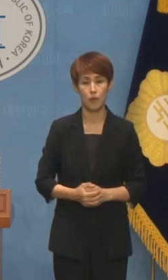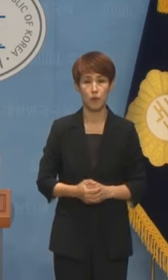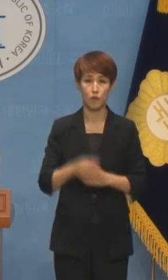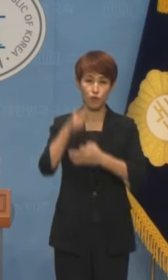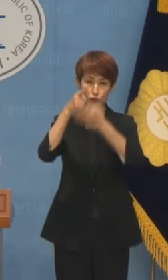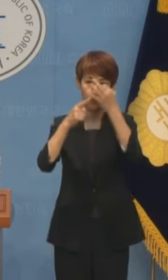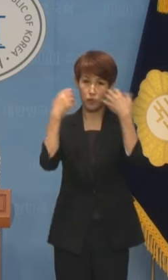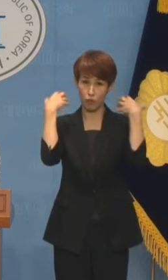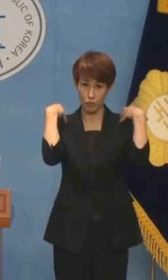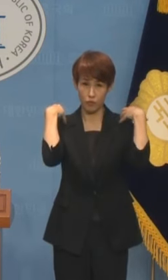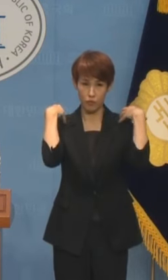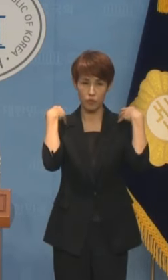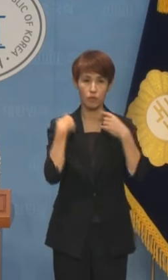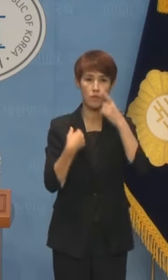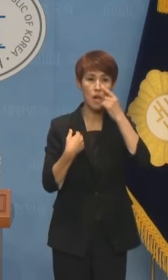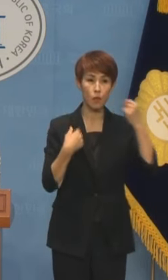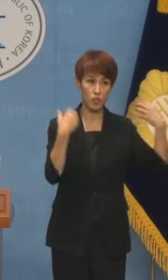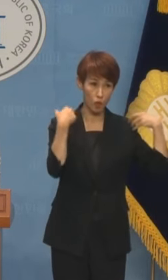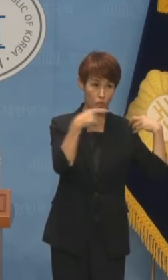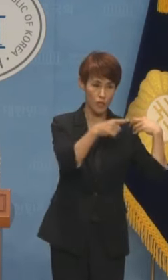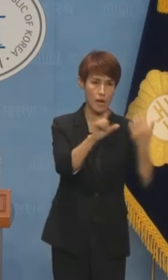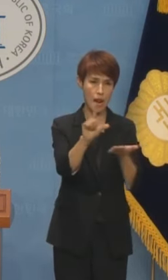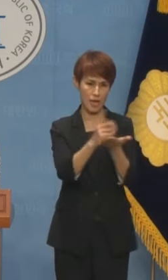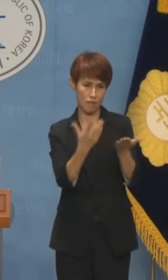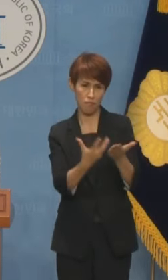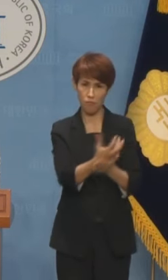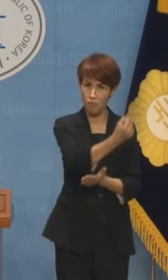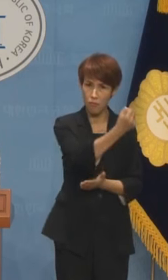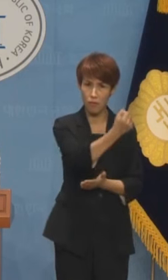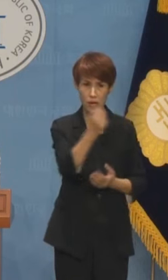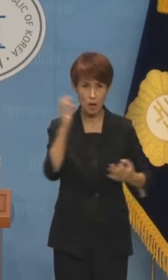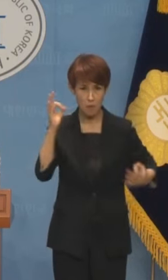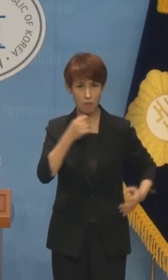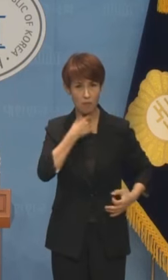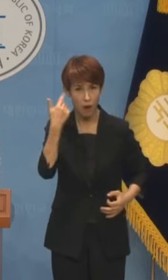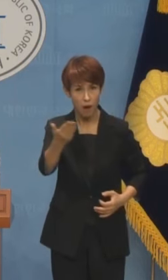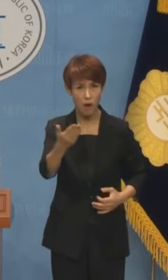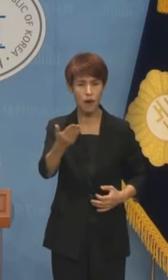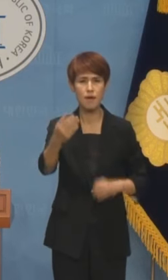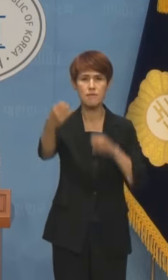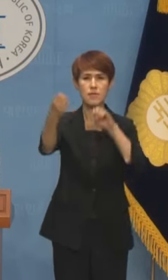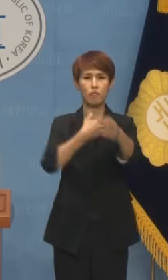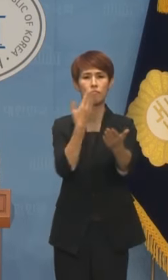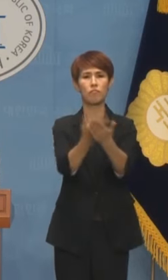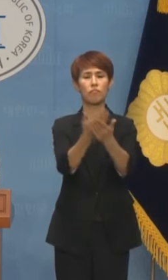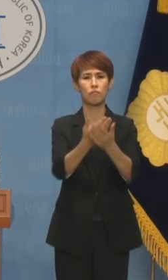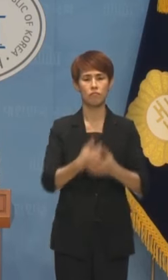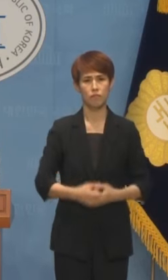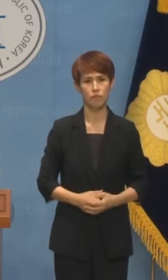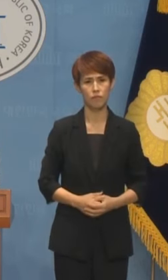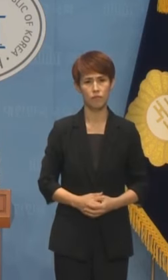윤석열 정부는 일본 정부의 라인 강탈을 묵인할 작정인지 답하십시오.